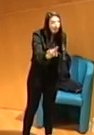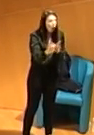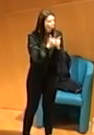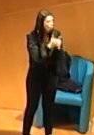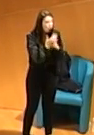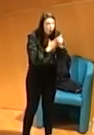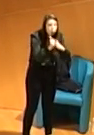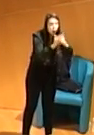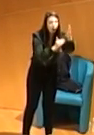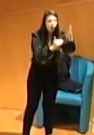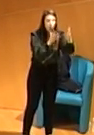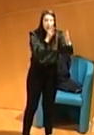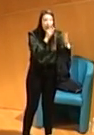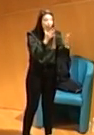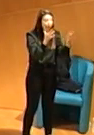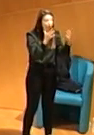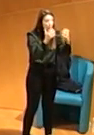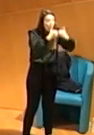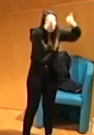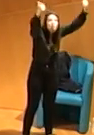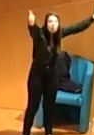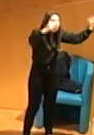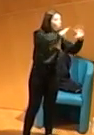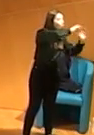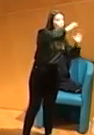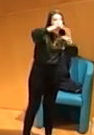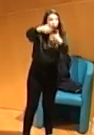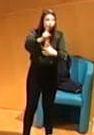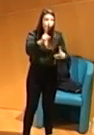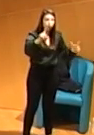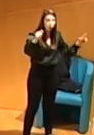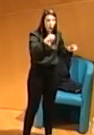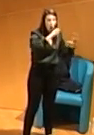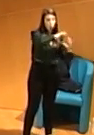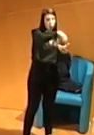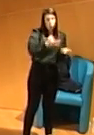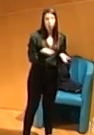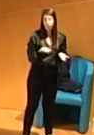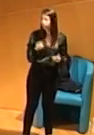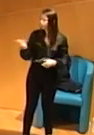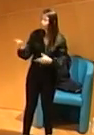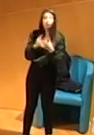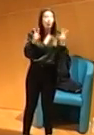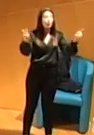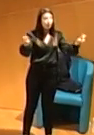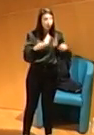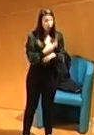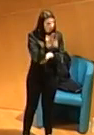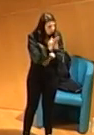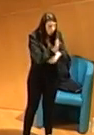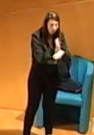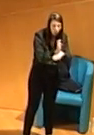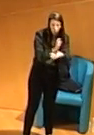extraterrestres les uns pour les autres. C'est pas possible. À ce propos, je vais vous lire un petit extrait. Je mesure vraiment qu'on a besoin d'éducateurs et